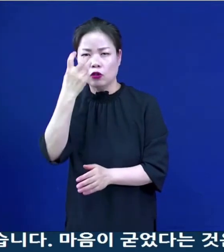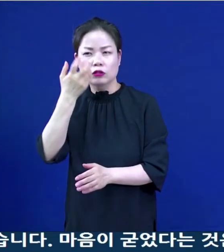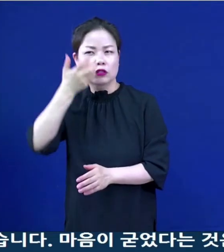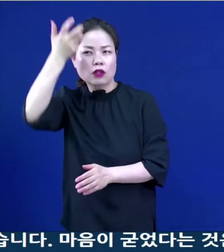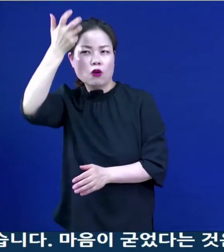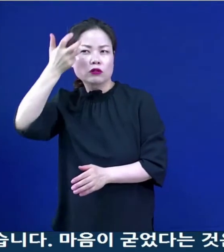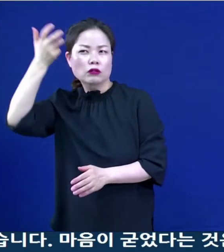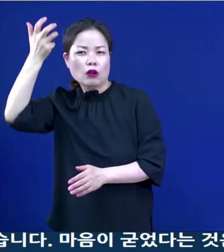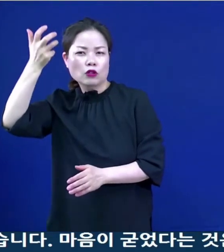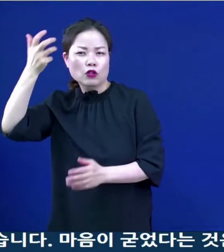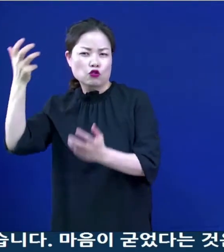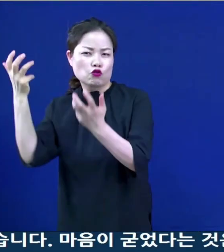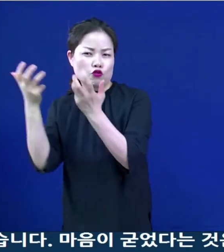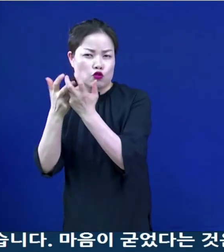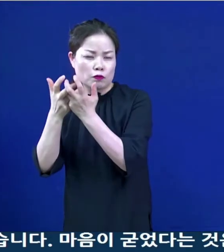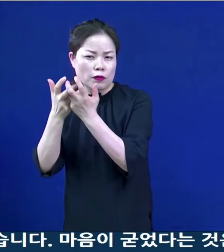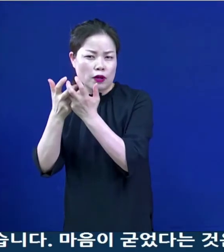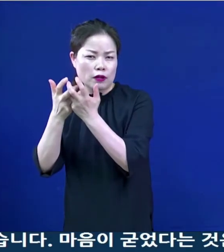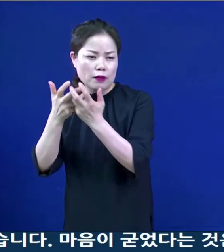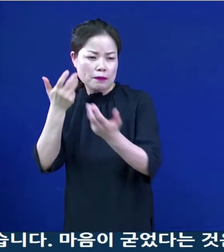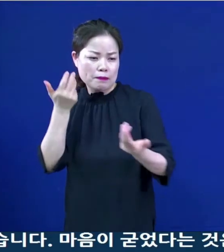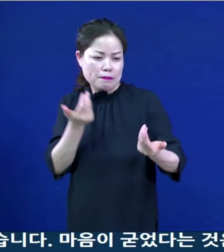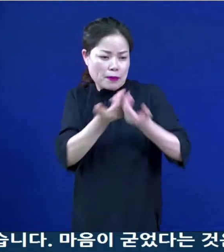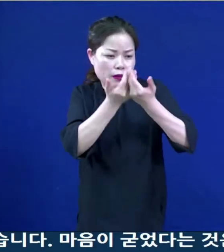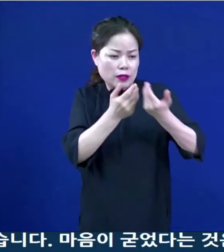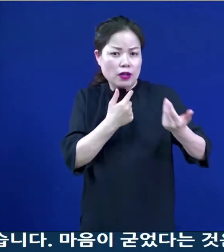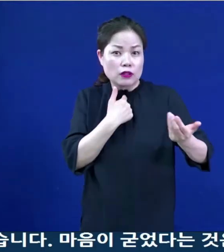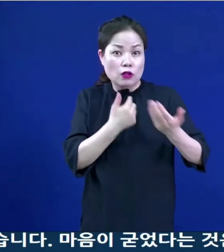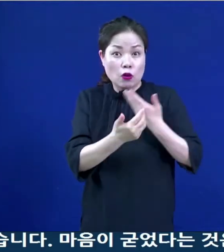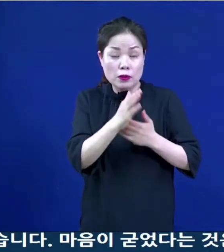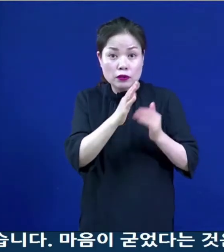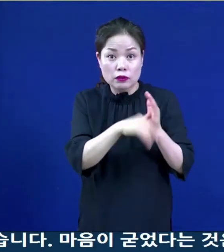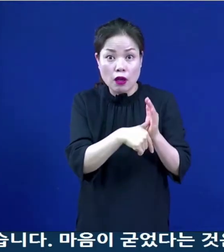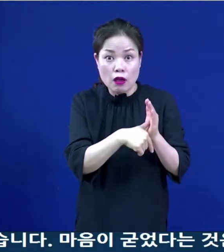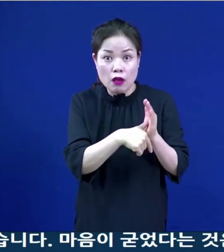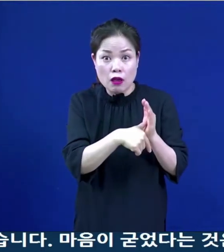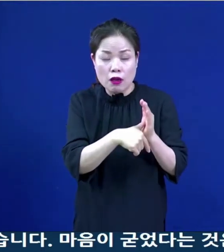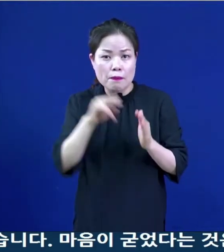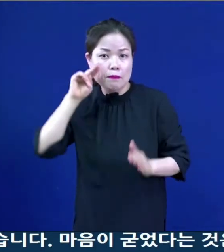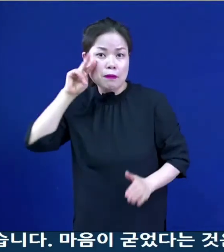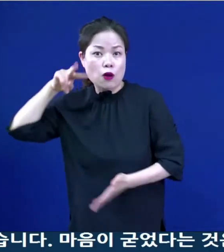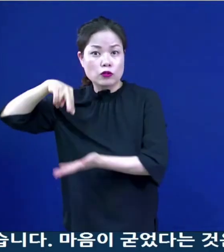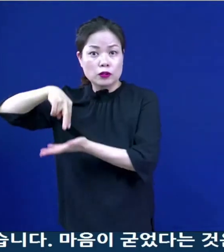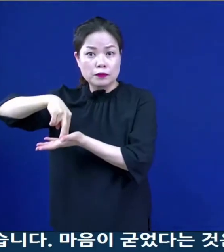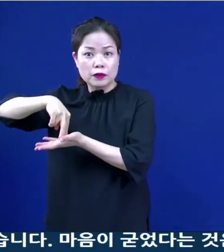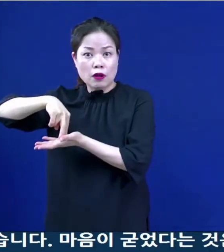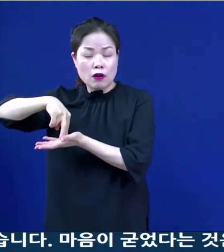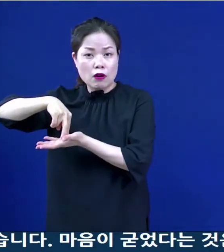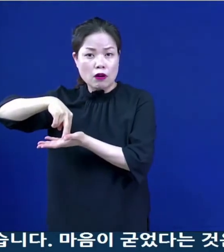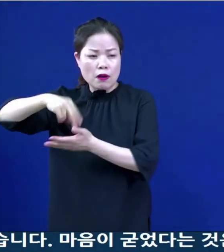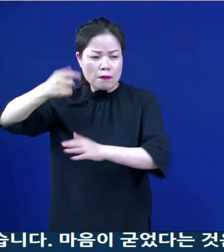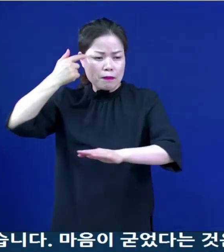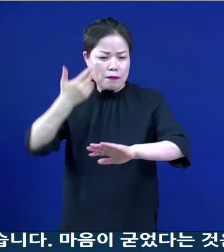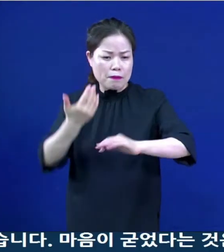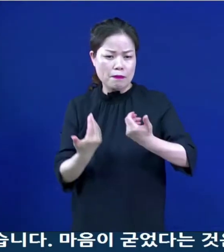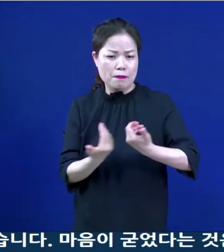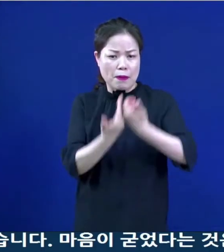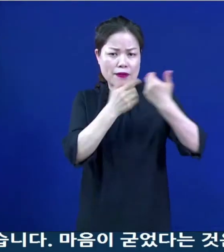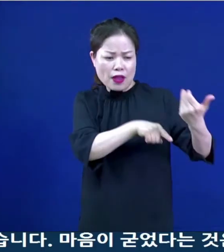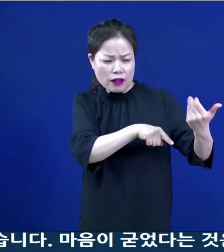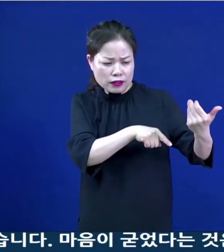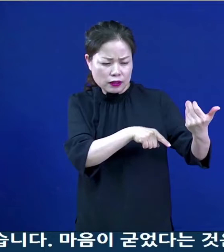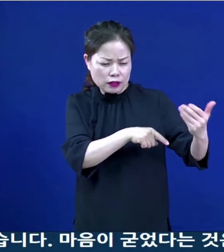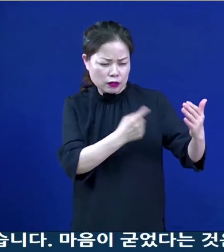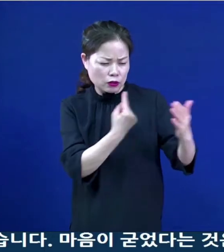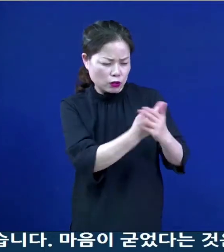있냐면 반대를 딱 경험했을 때, 바울은 어떤 반대를 딱 경험했을 때 이 반대하는 것들의